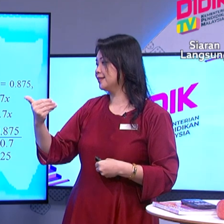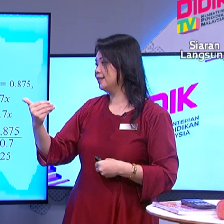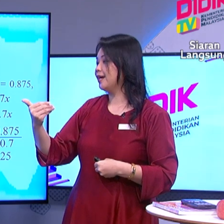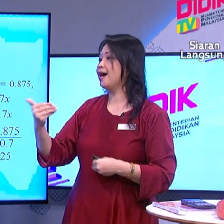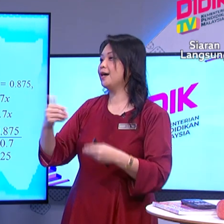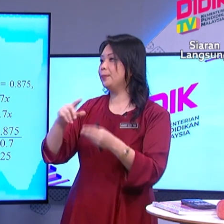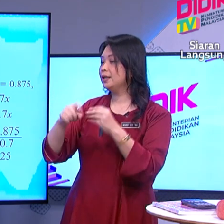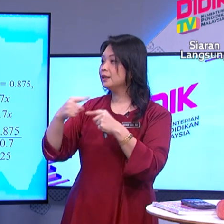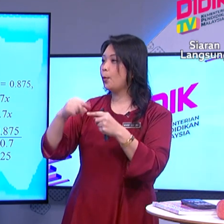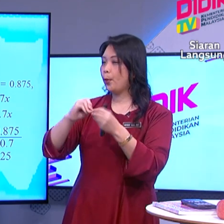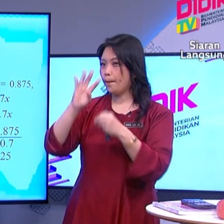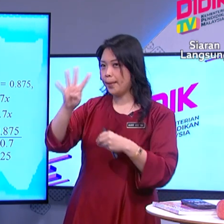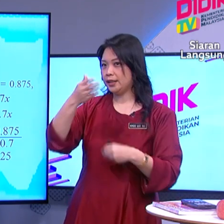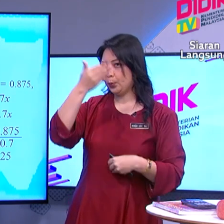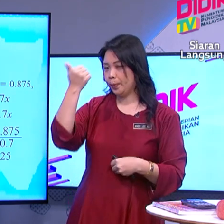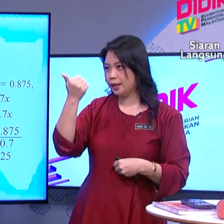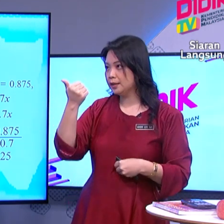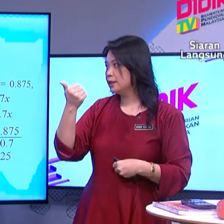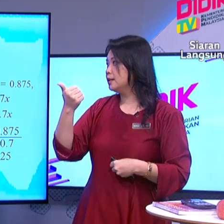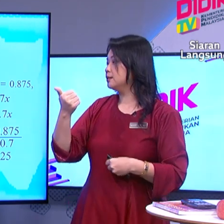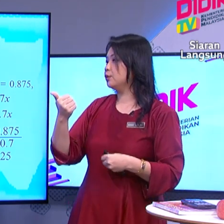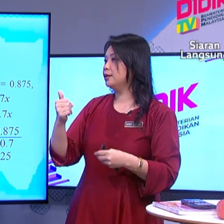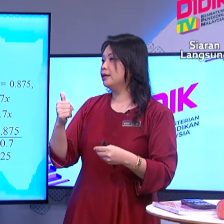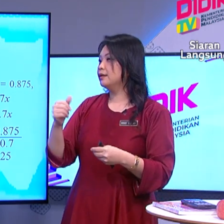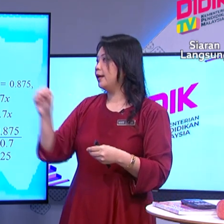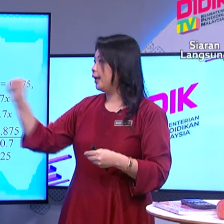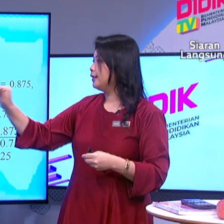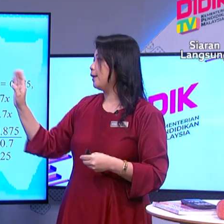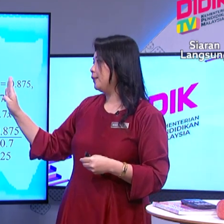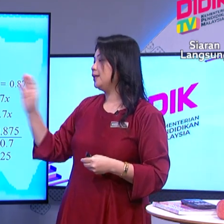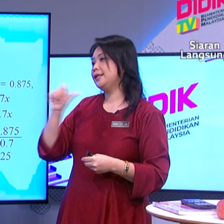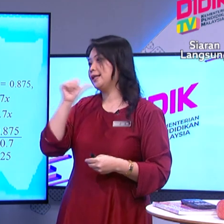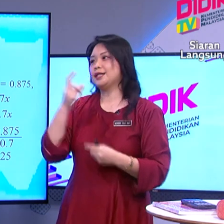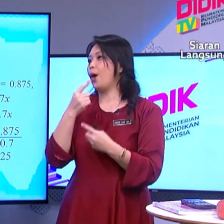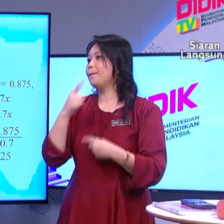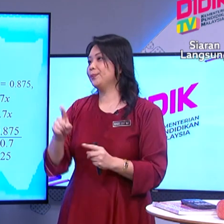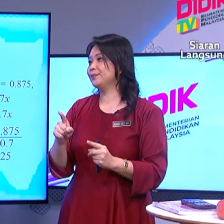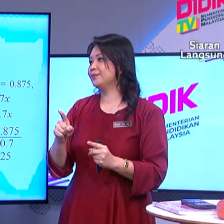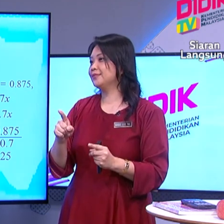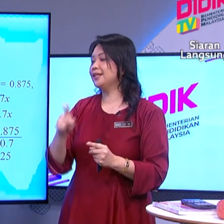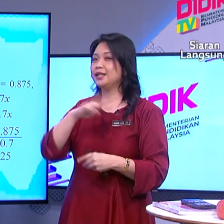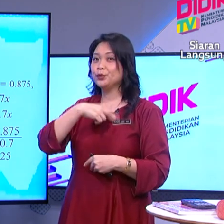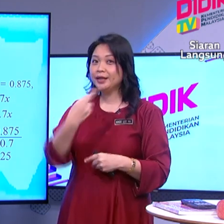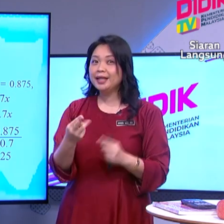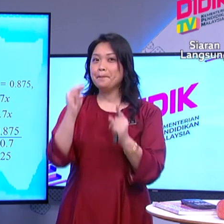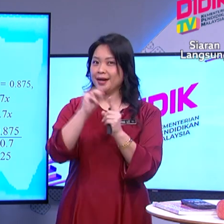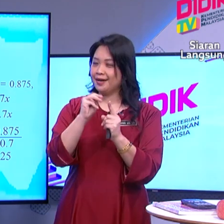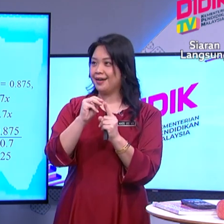dekat situ Abil 64 di dompet May should eh dambi Gita Jawa jadi rugi maka